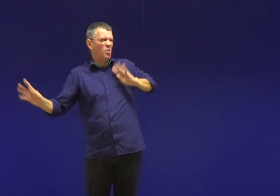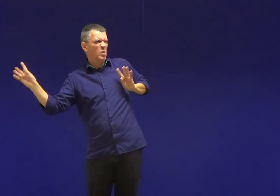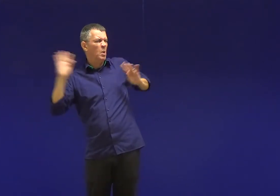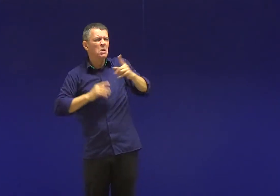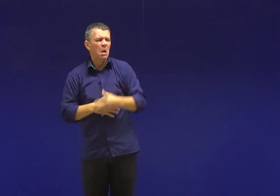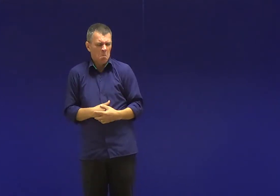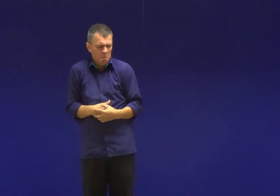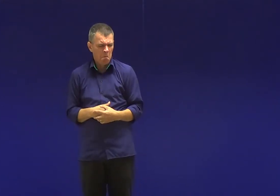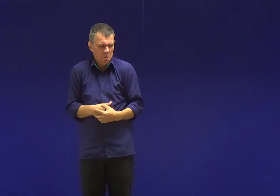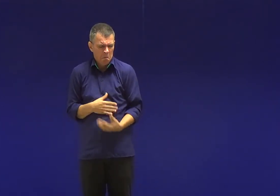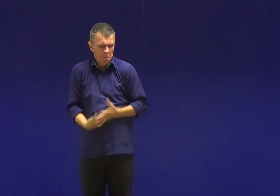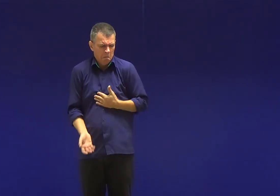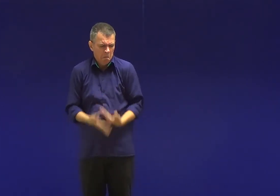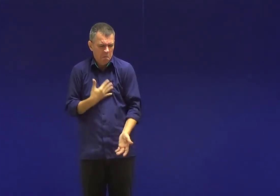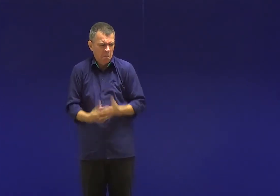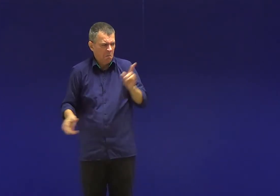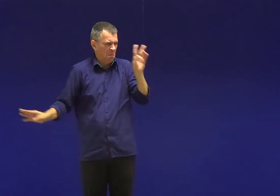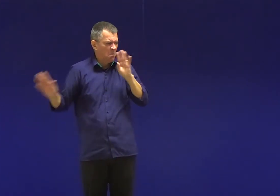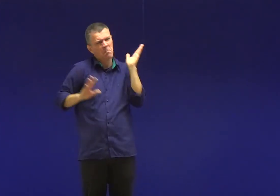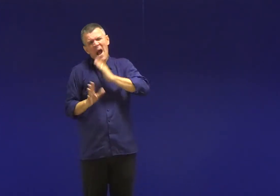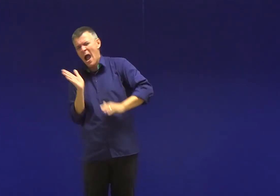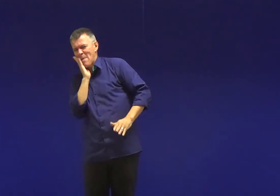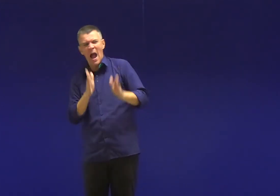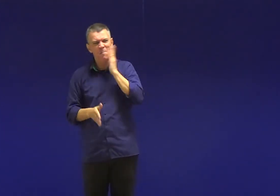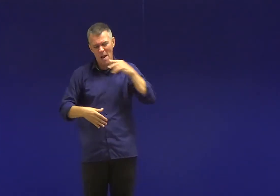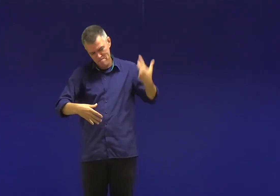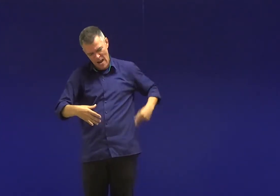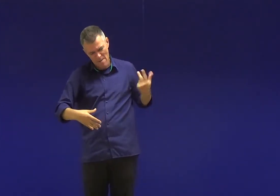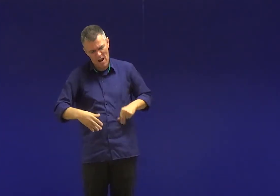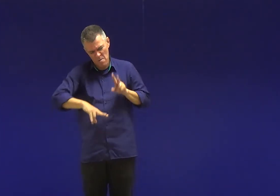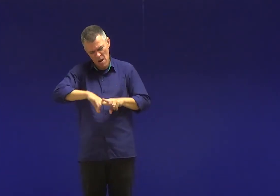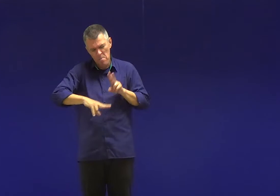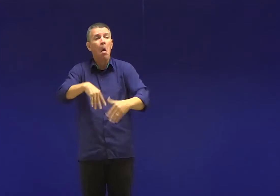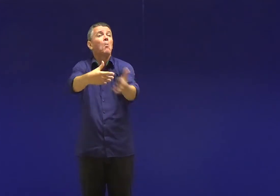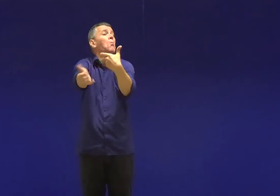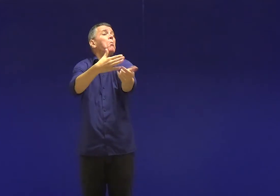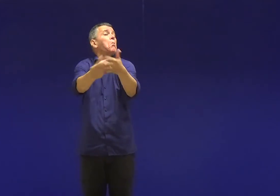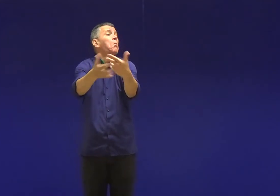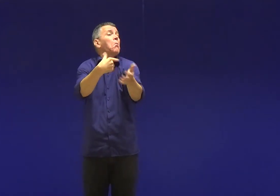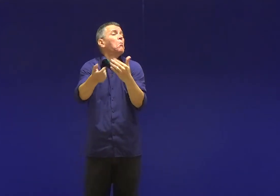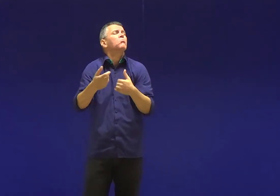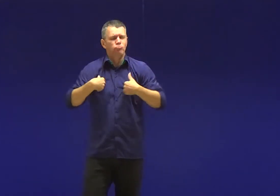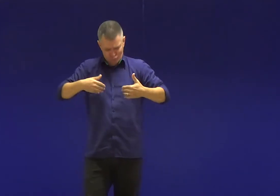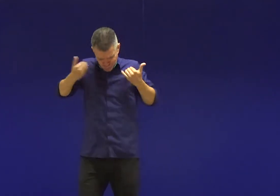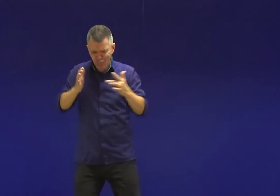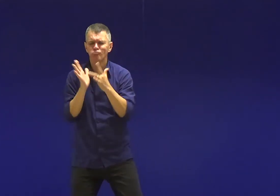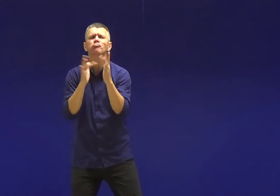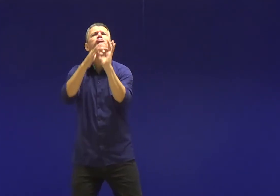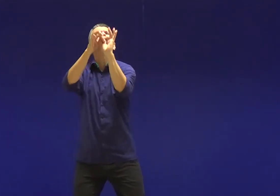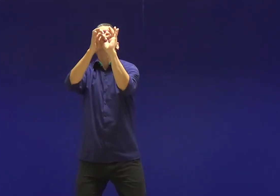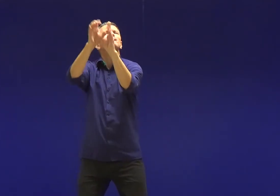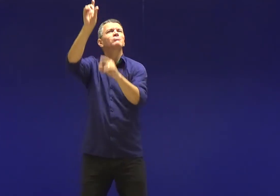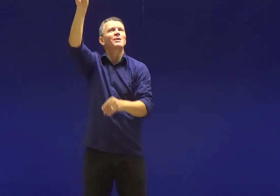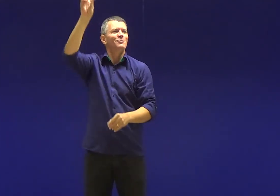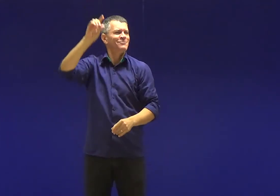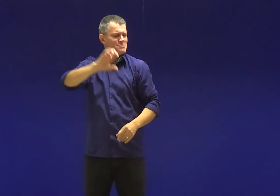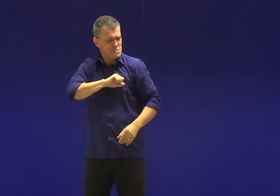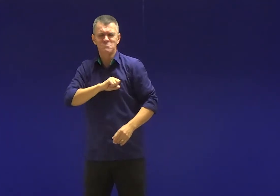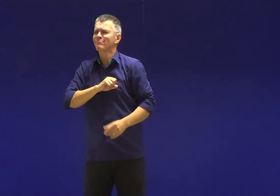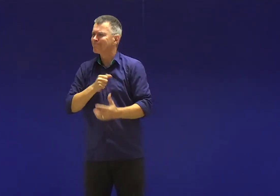orando. Sabe, não liga se por acaso alguém te ofender, alguém te bater, ou seja, alguém te prender. Fica feliz porque você tem